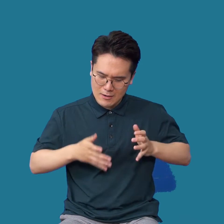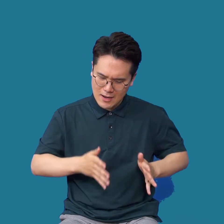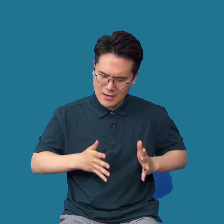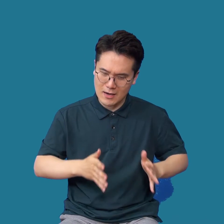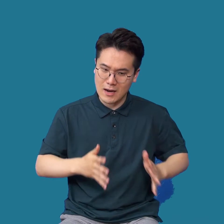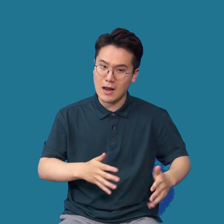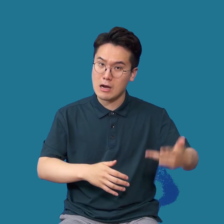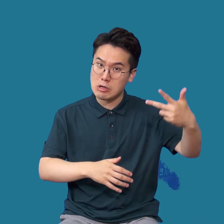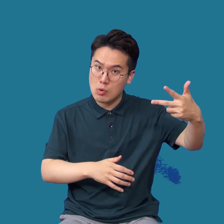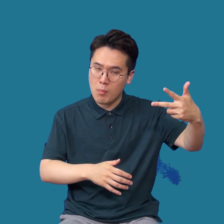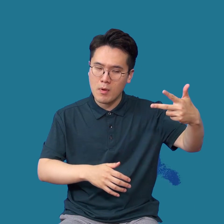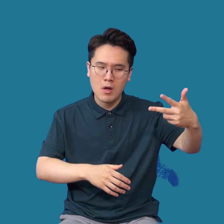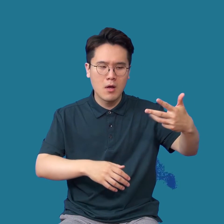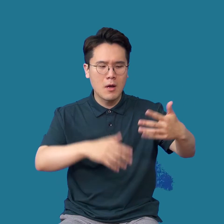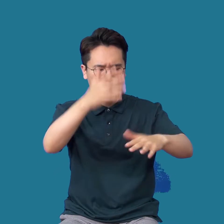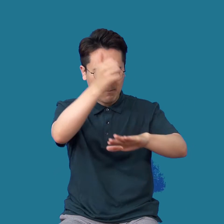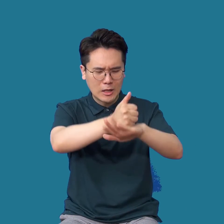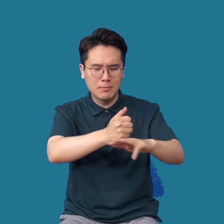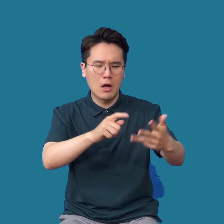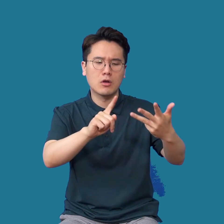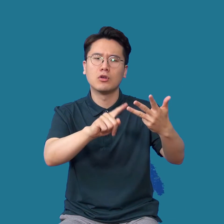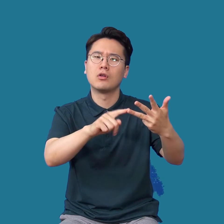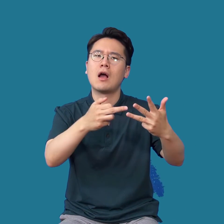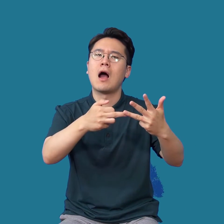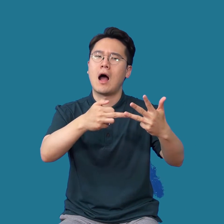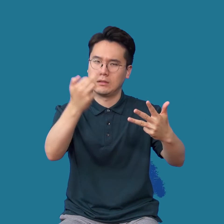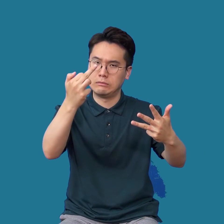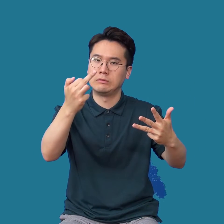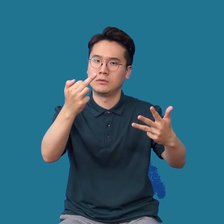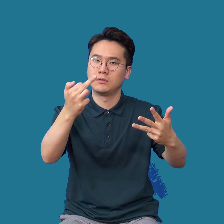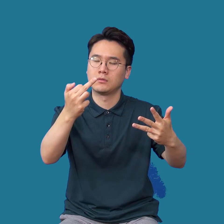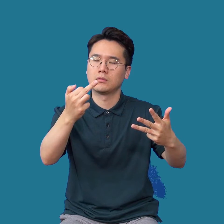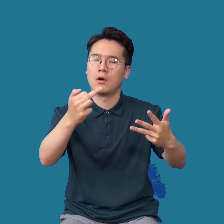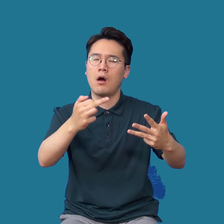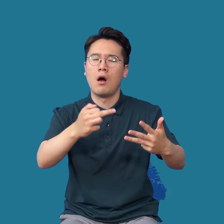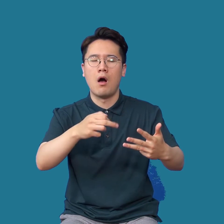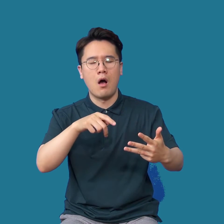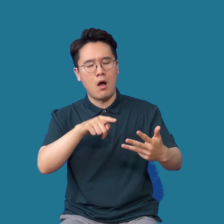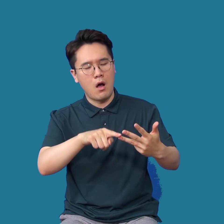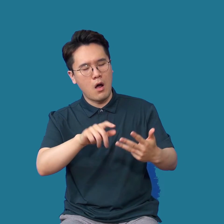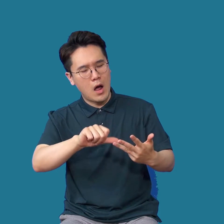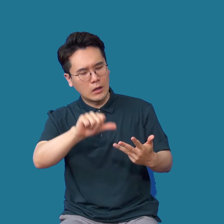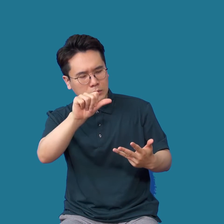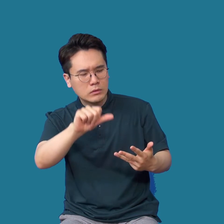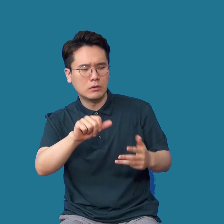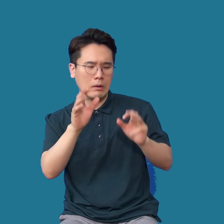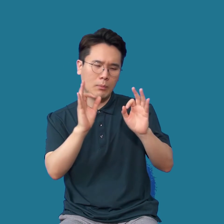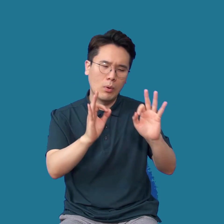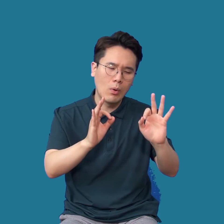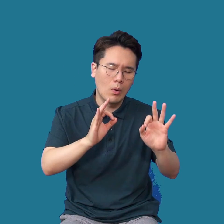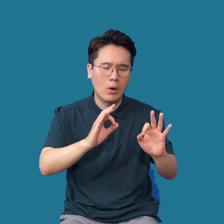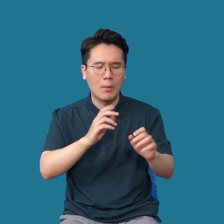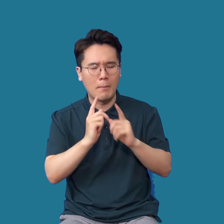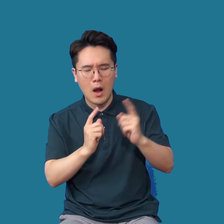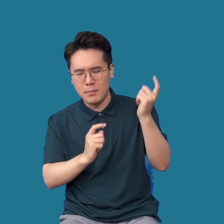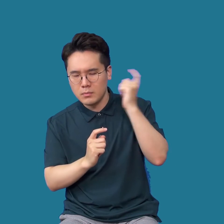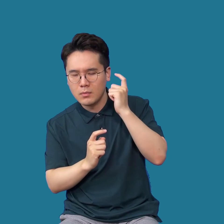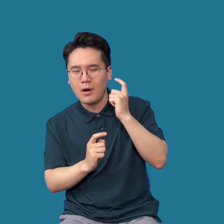아들 낳은 그런 가정은 외아들, 말만 들으면 가슴이 짠해오고 눈물이 난다고